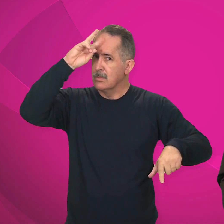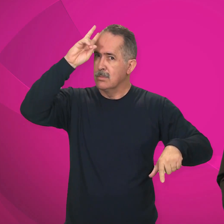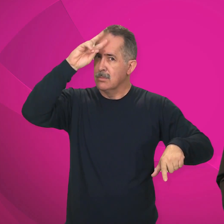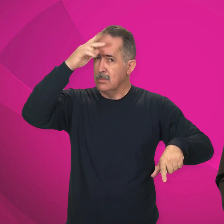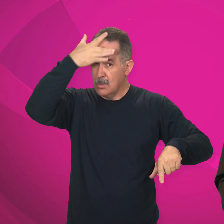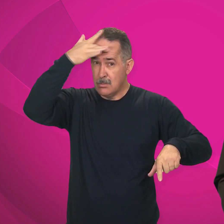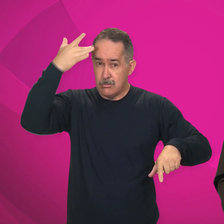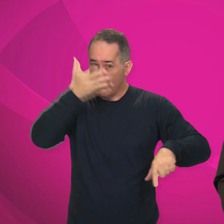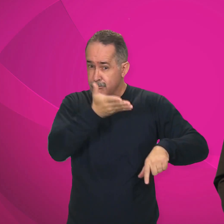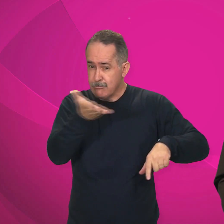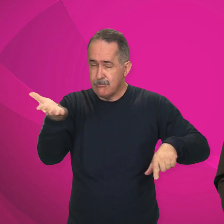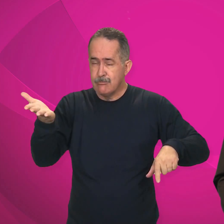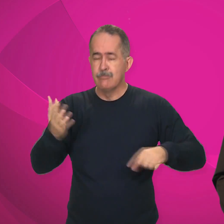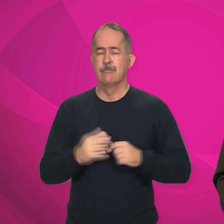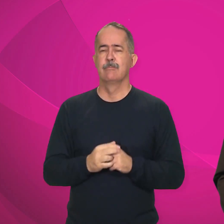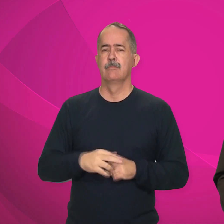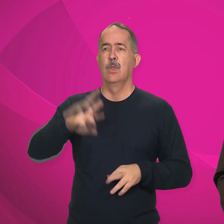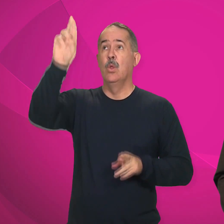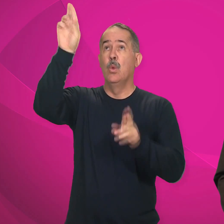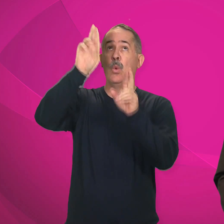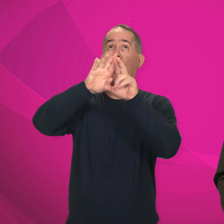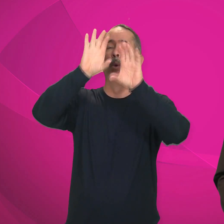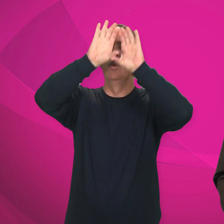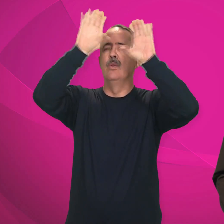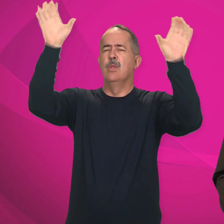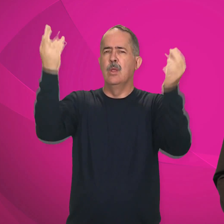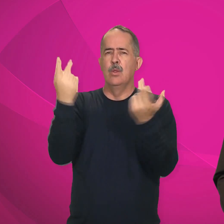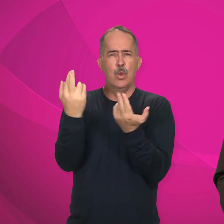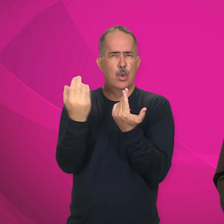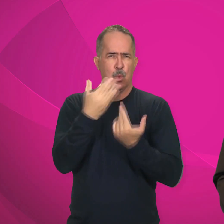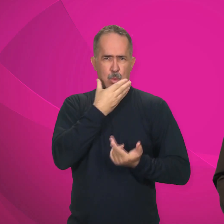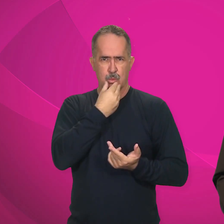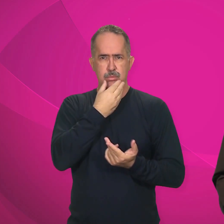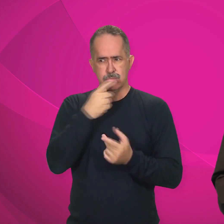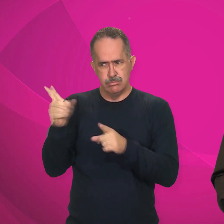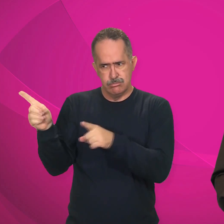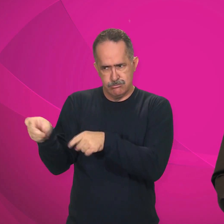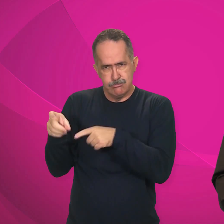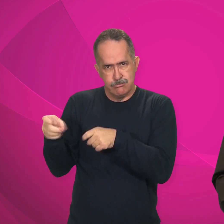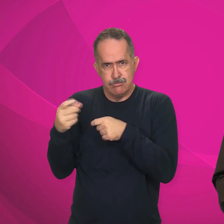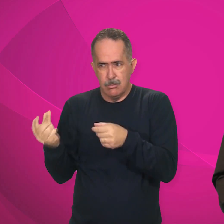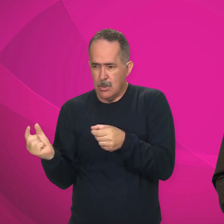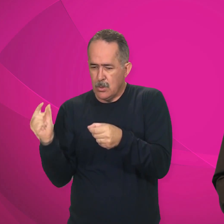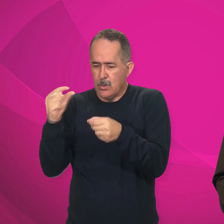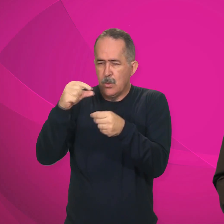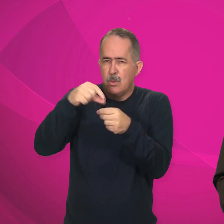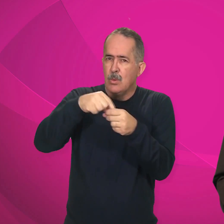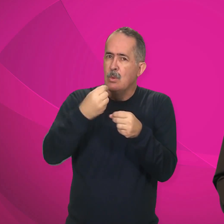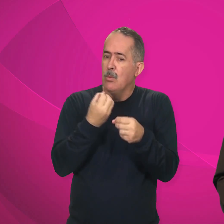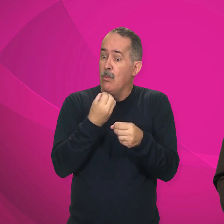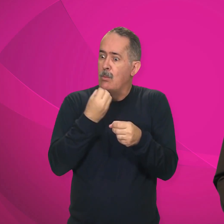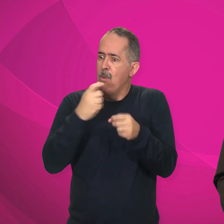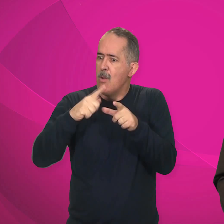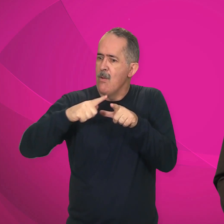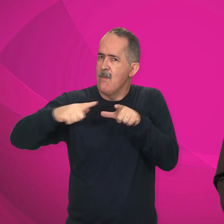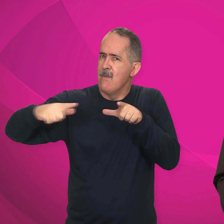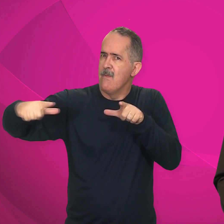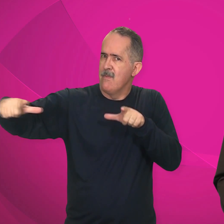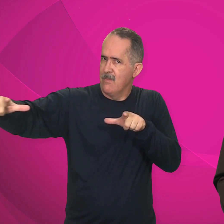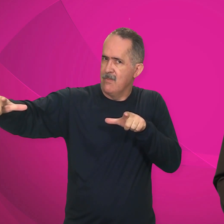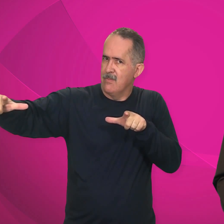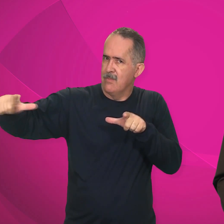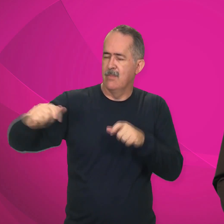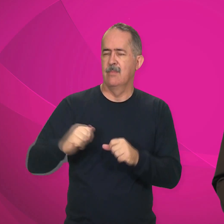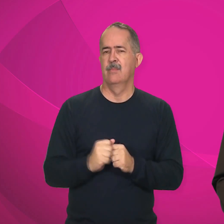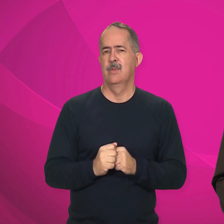parábola à multidão. O reino dos céus é como um homem que semeou uma boa semente